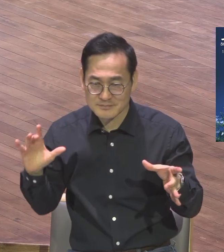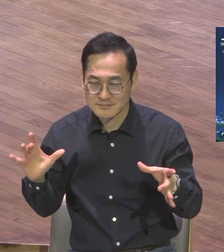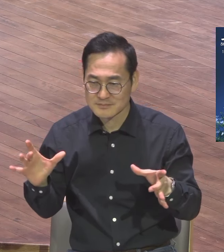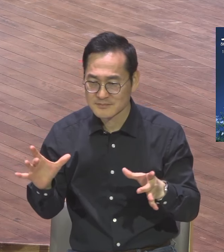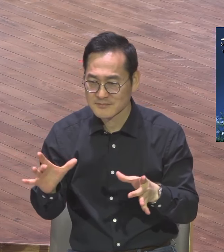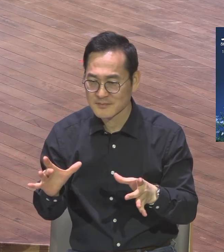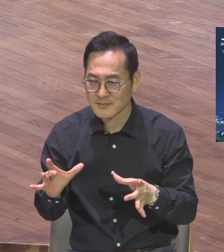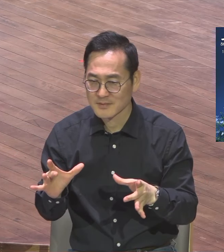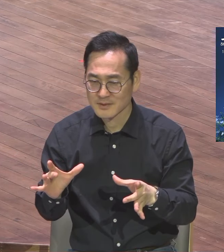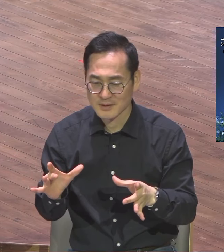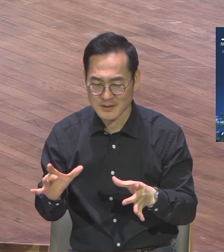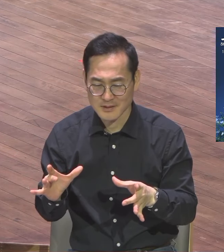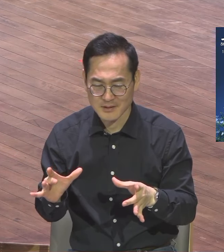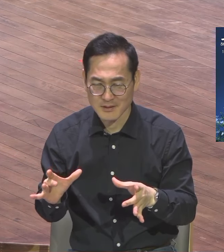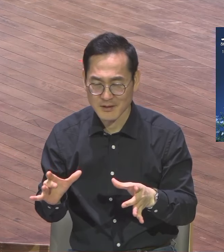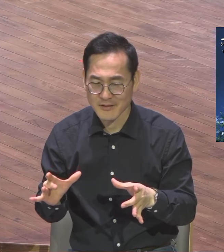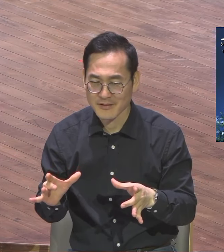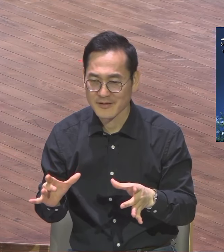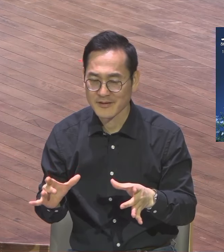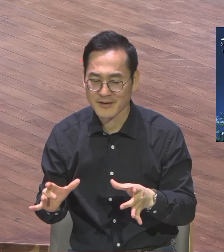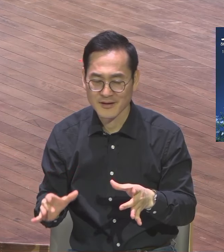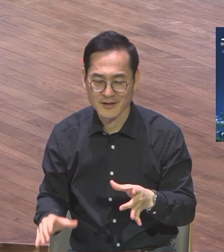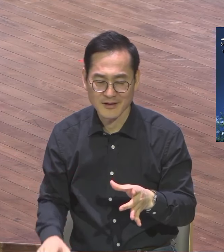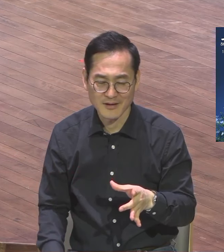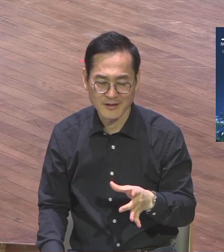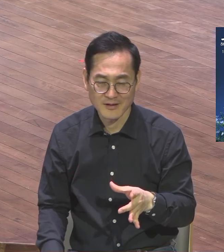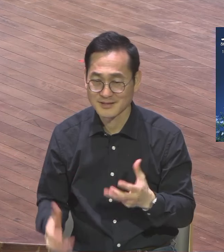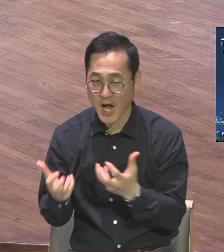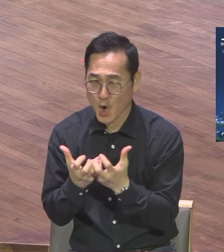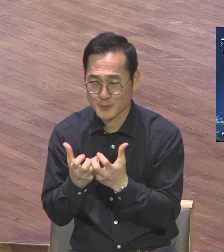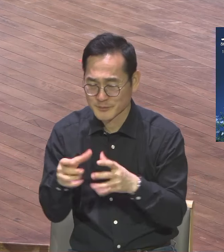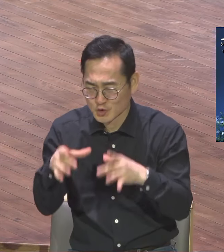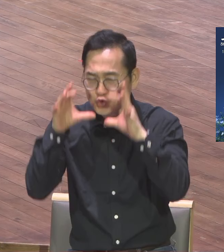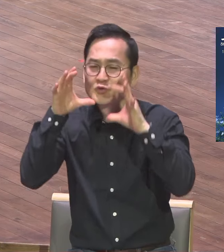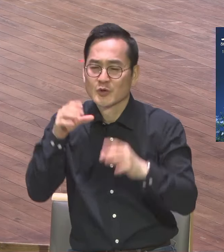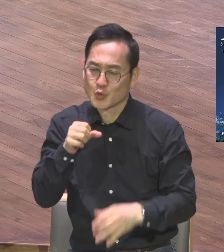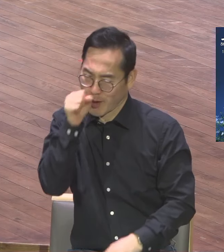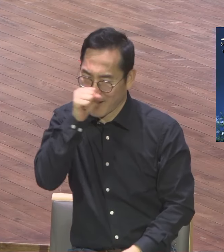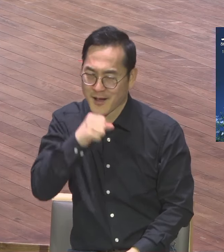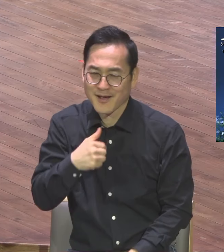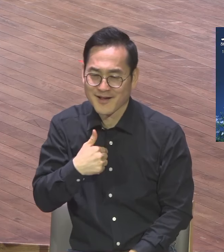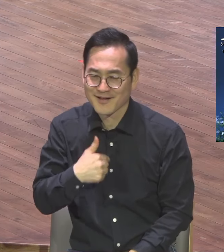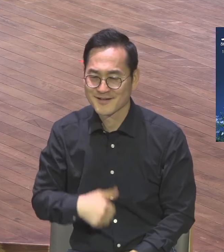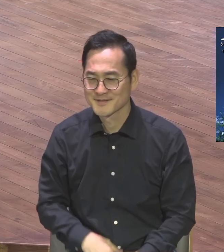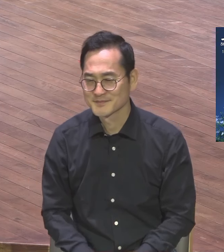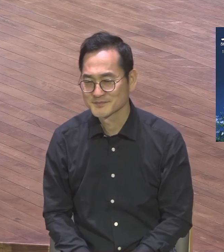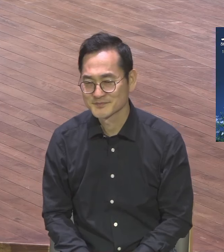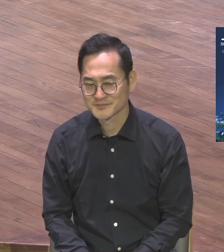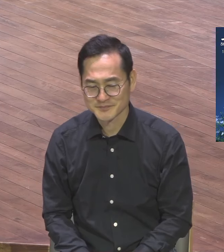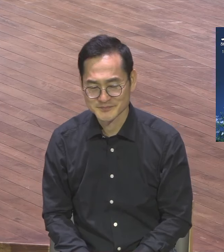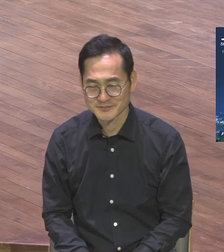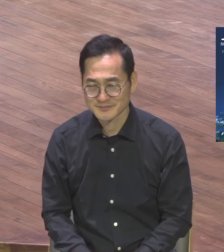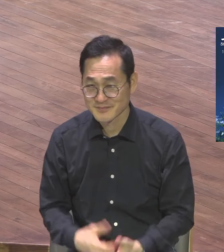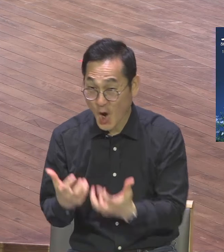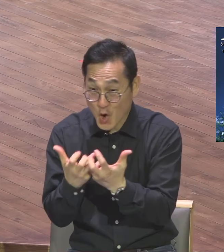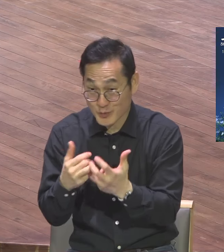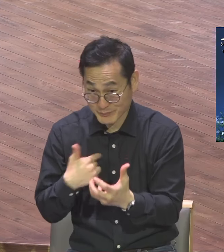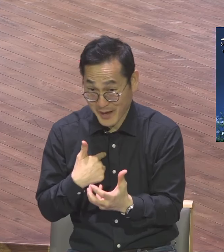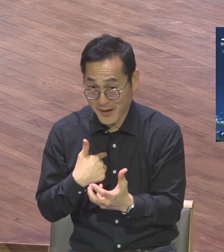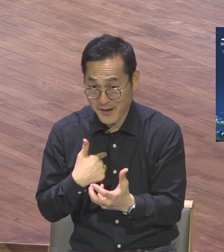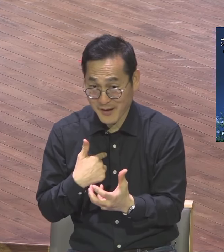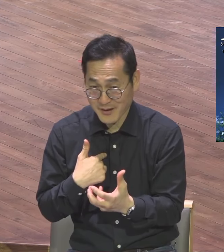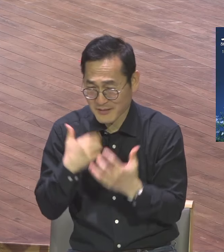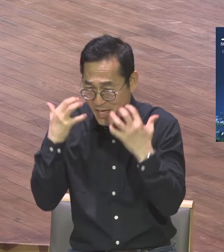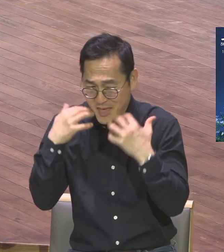뭐 다른 거 다 필요 없지요. 얼음냉 저는 얼음냉수를 좋아합니다. 얼음냉수 저는 얼음이 보약이요. 그래서